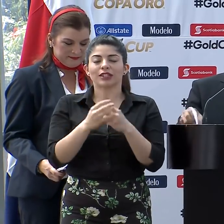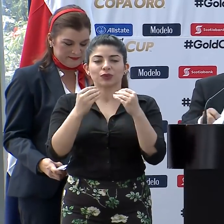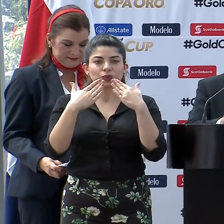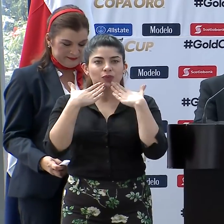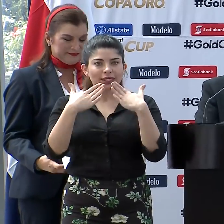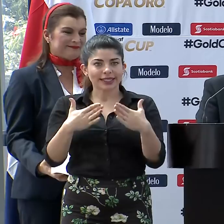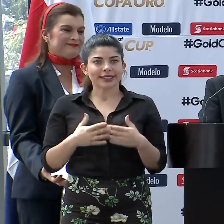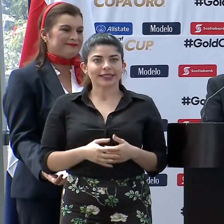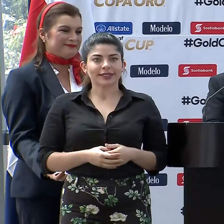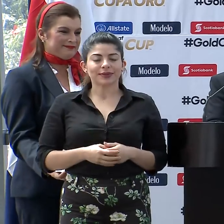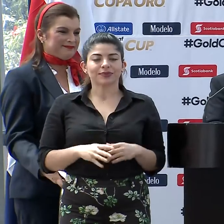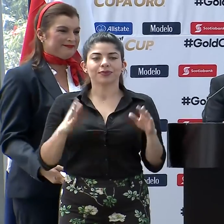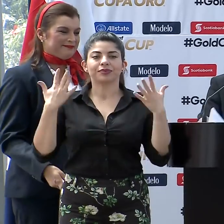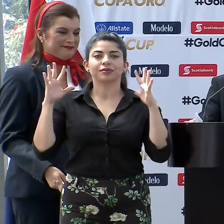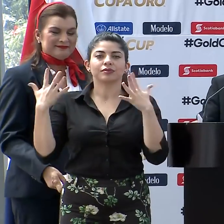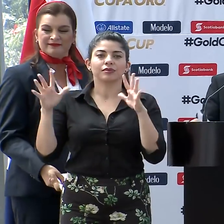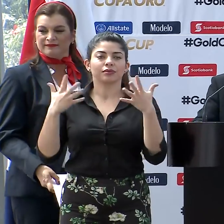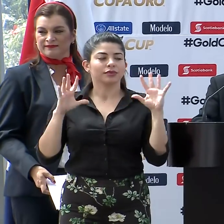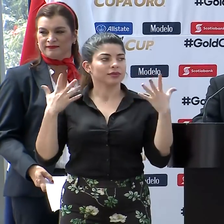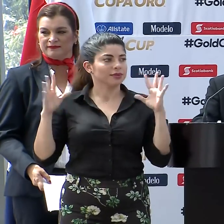gracias.